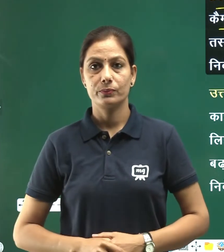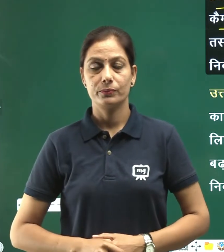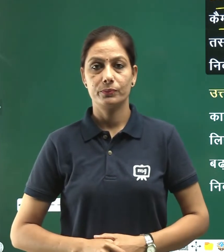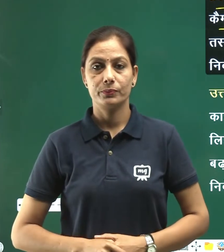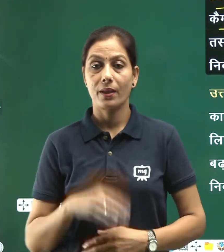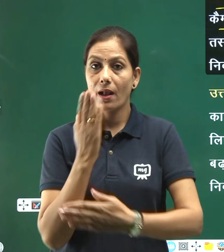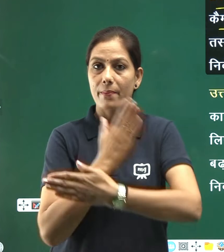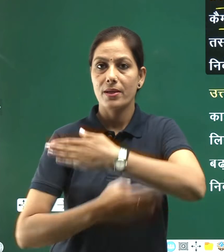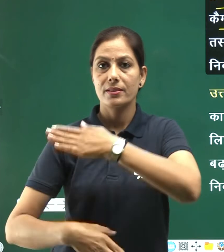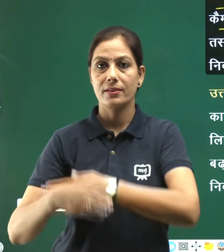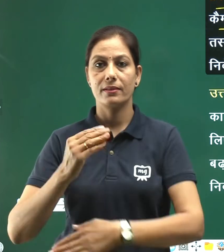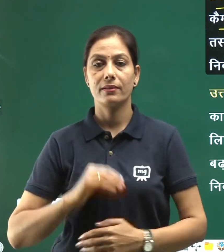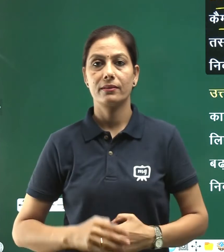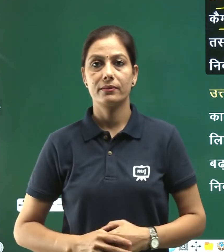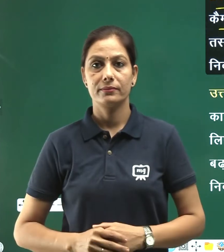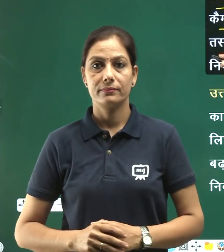अपाहिज की